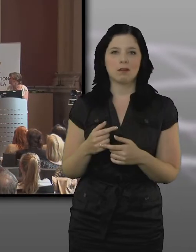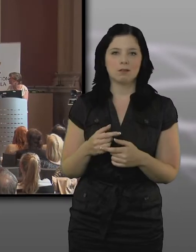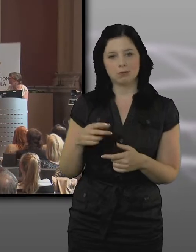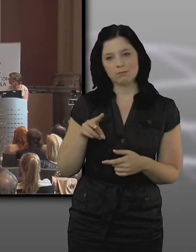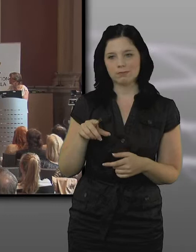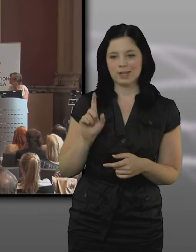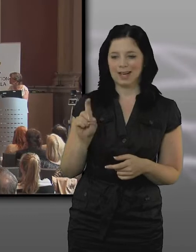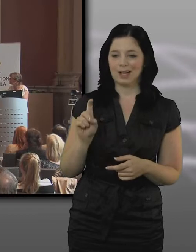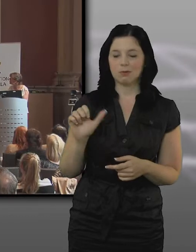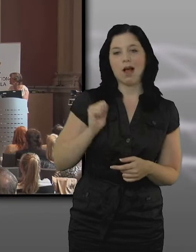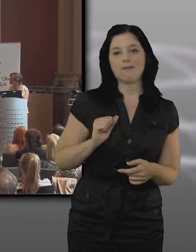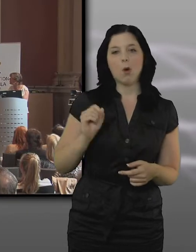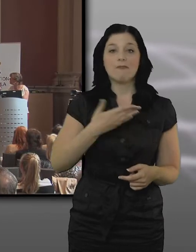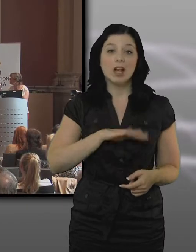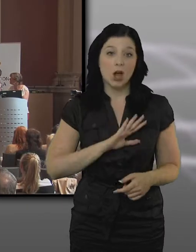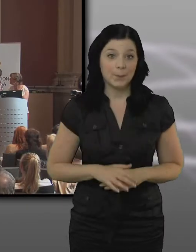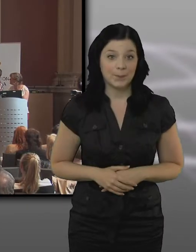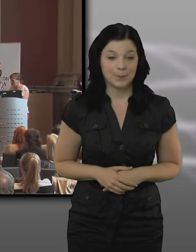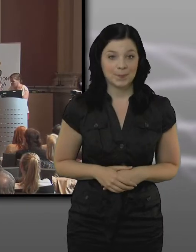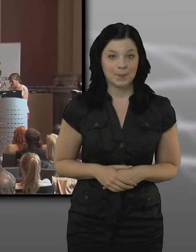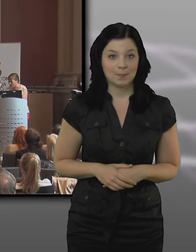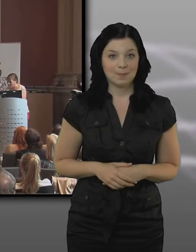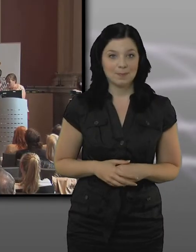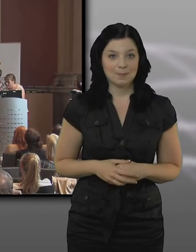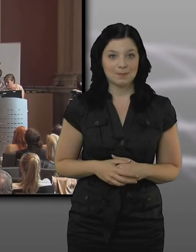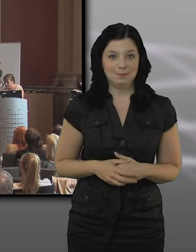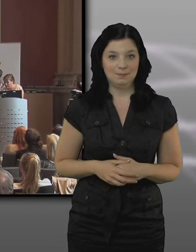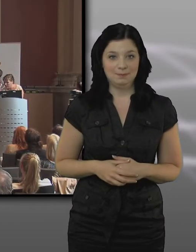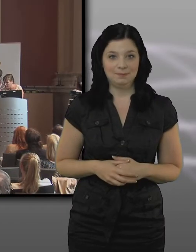den som behöver. Och kolla.